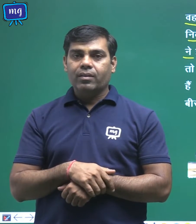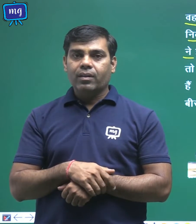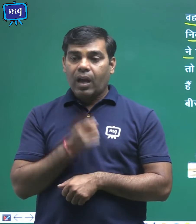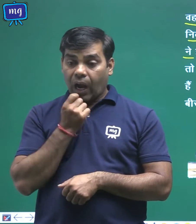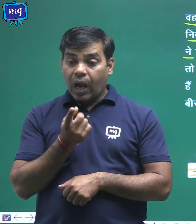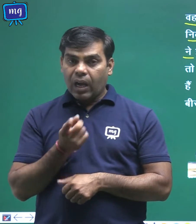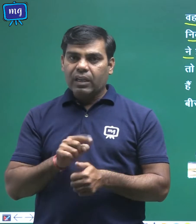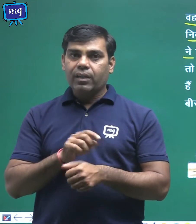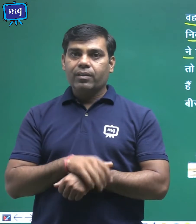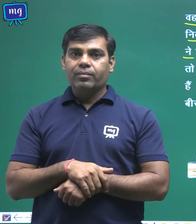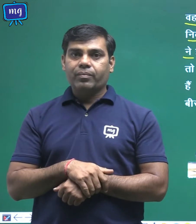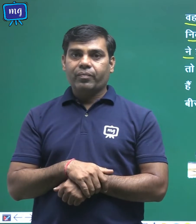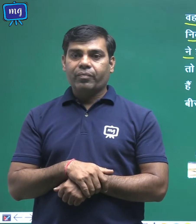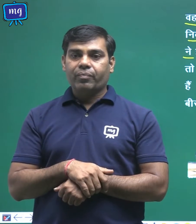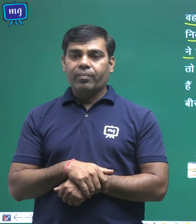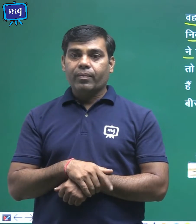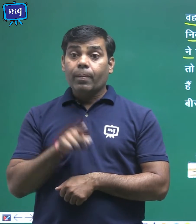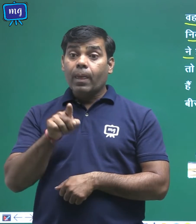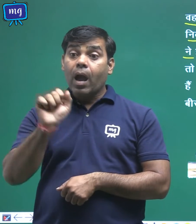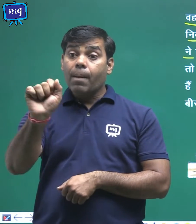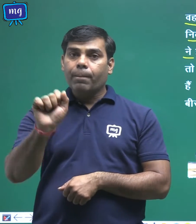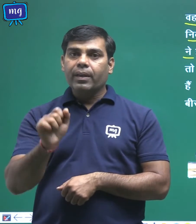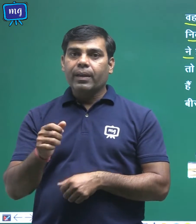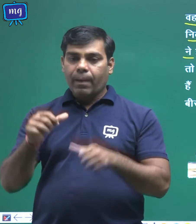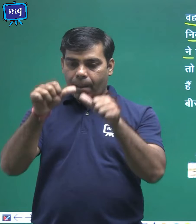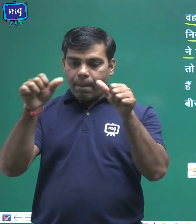कहा कि आपकी मूर्तियाँ